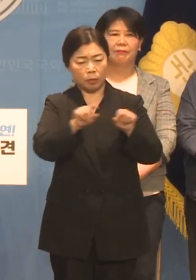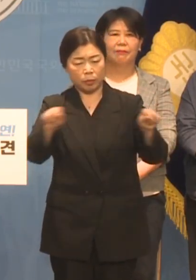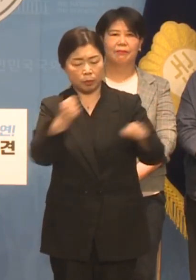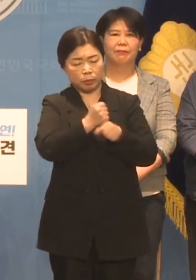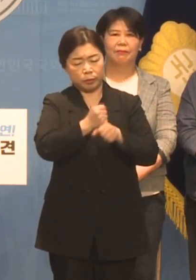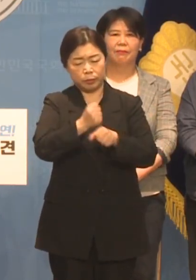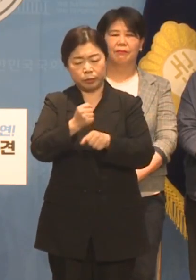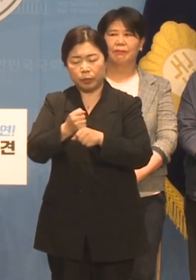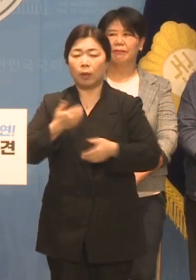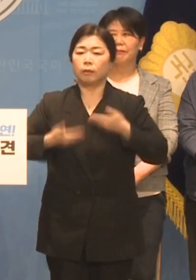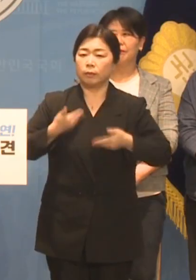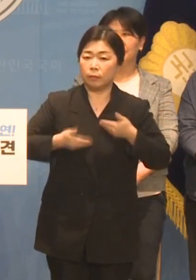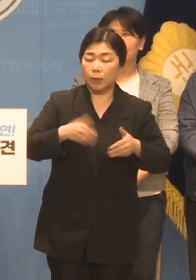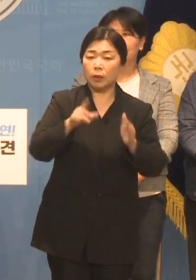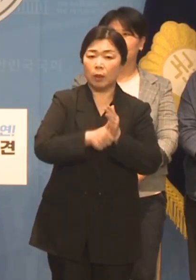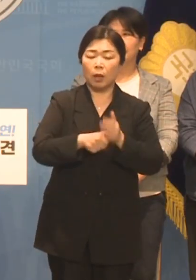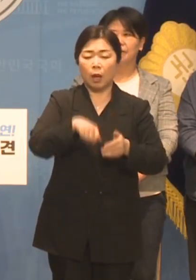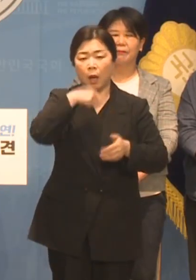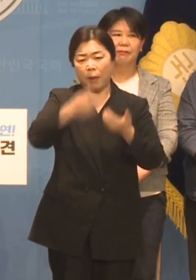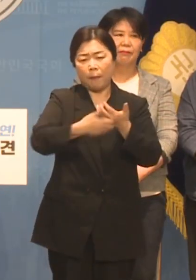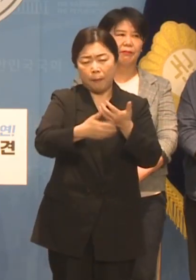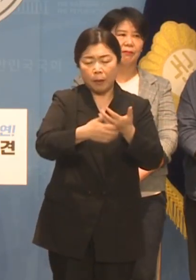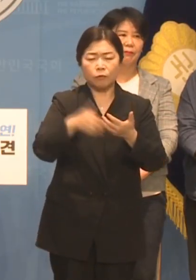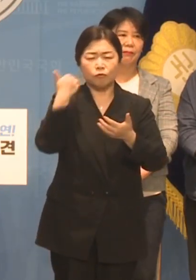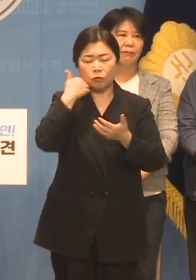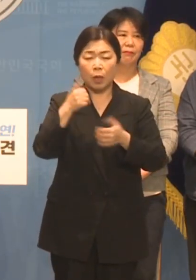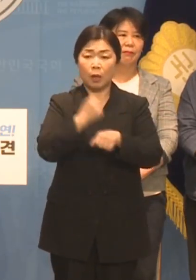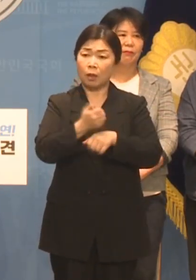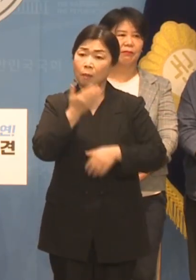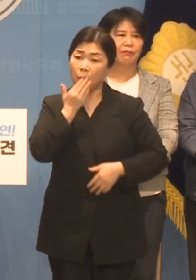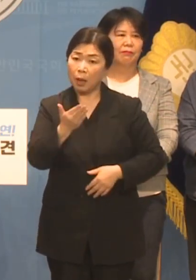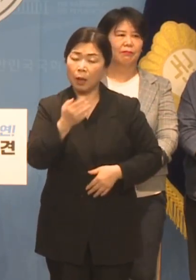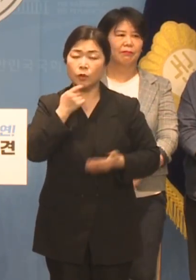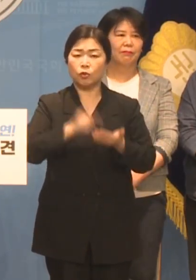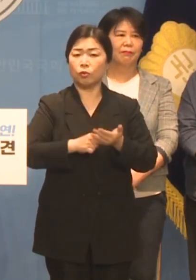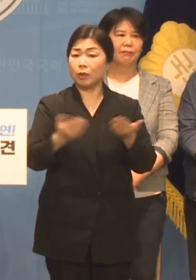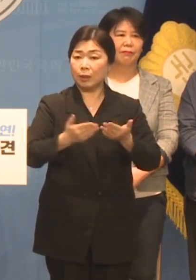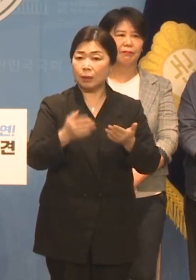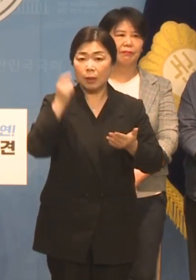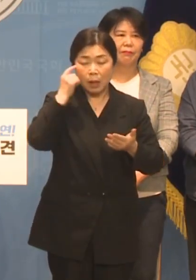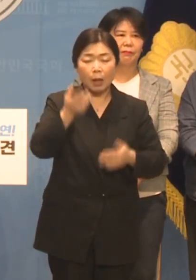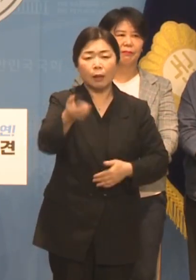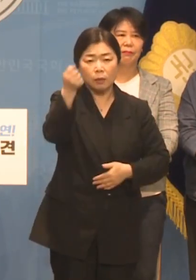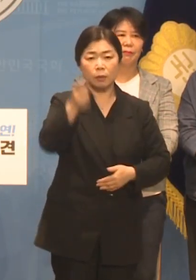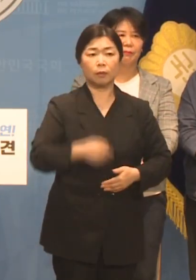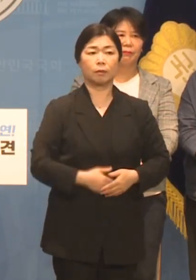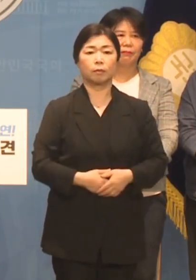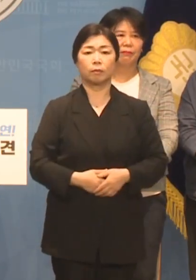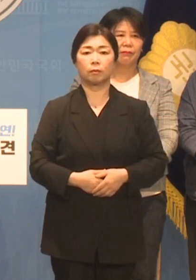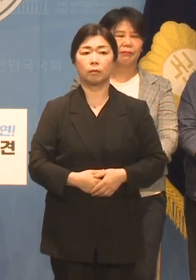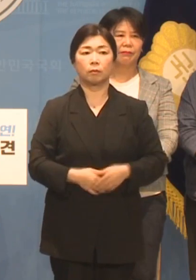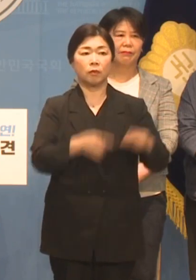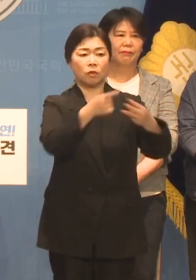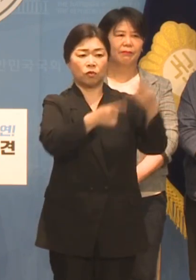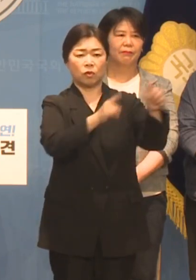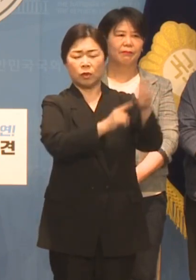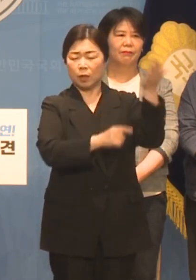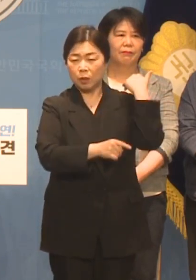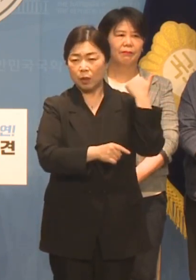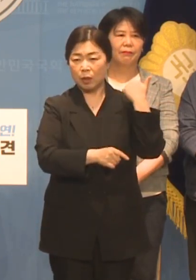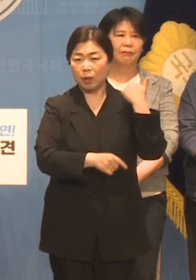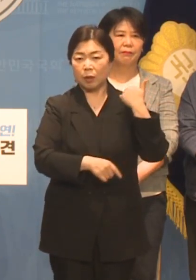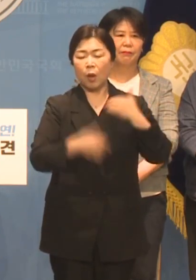시간에 해내는 노동은 밥하는 사람 아무나 할 수 있는 쉬운 노동이라고 생각합니다. 윤석열이 예전에